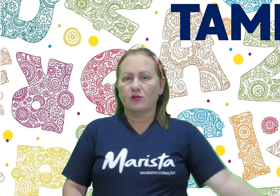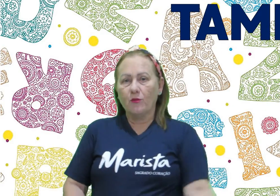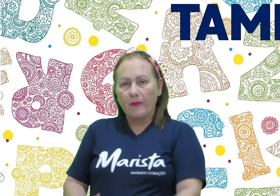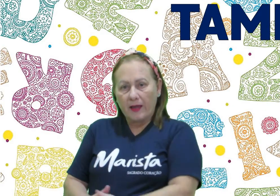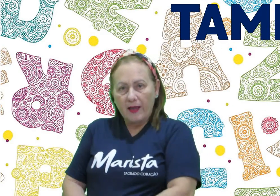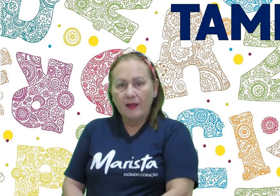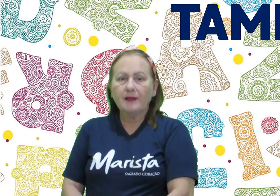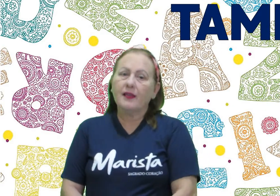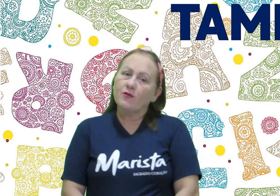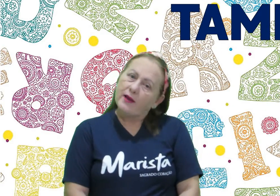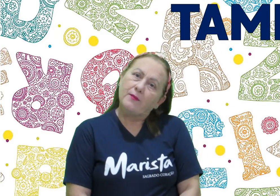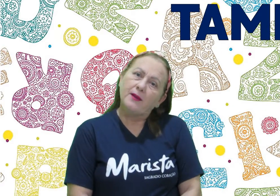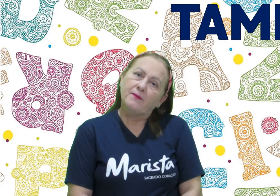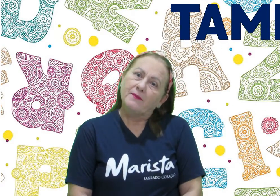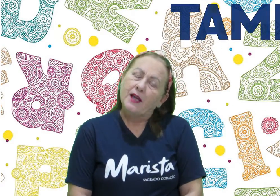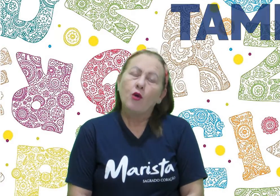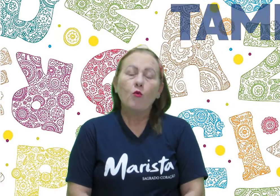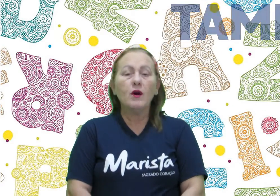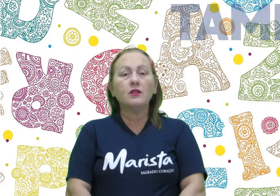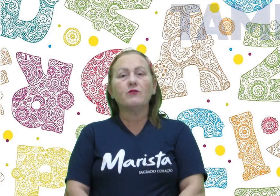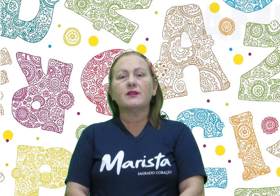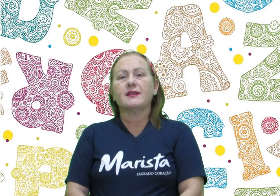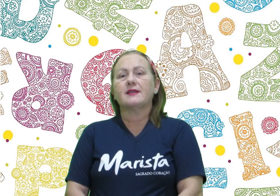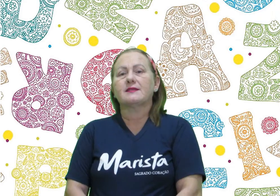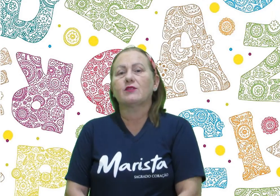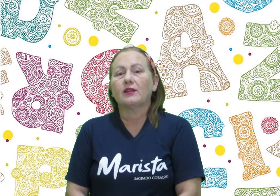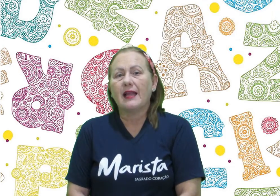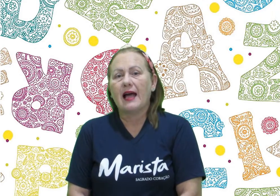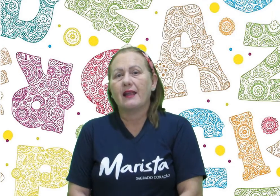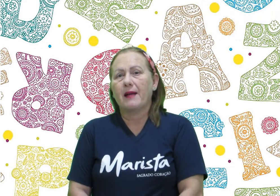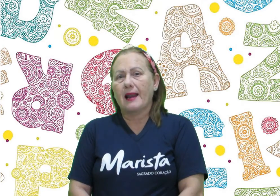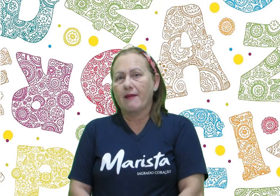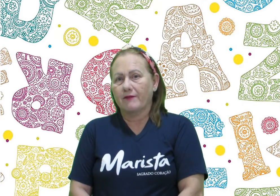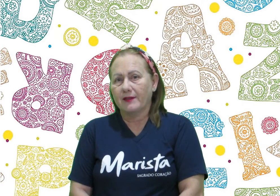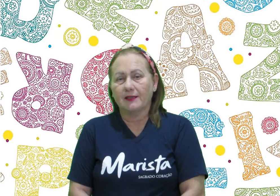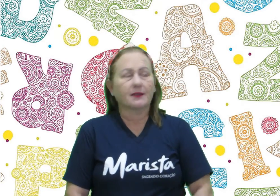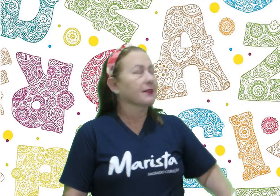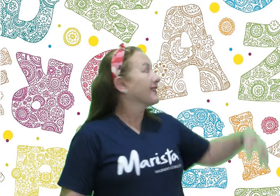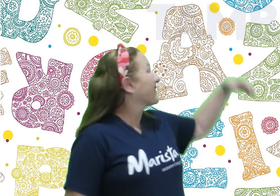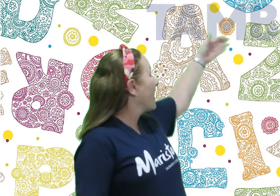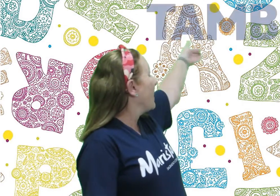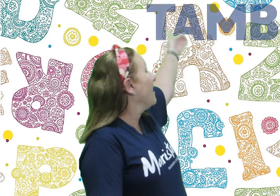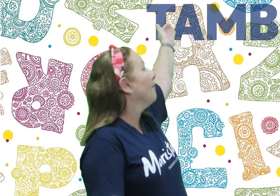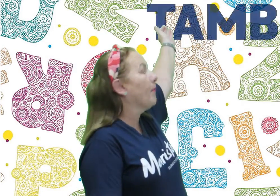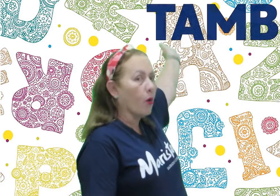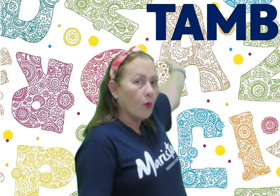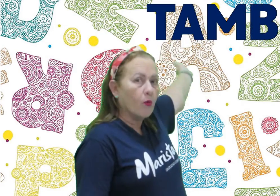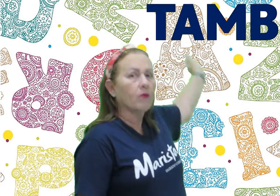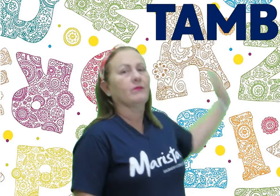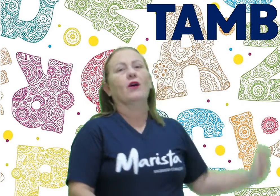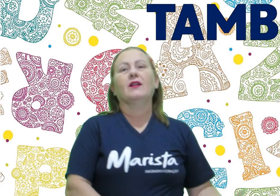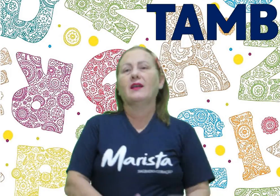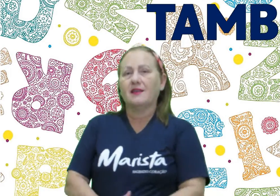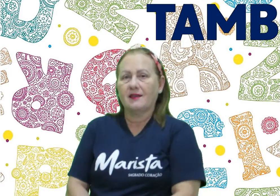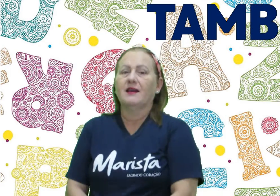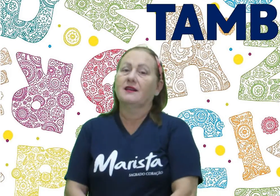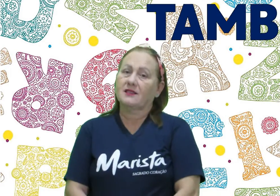P, tem um M. Quando vocês notarem a palavrinha tambor, olha aí, antes do